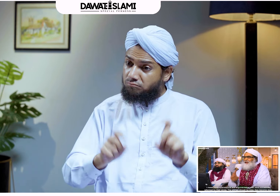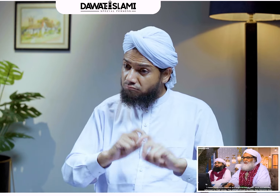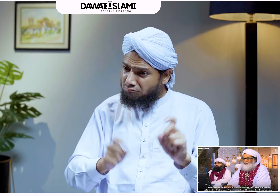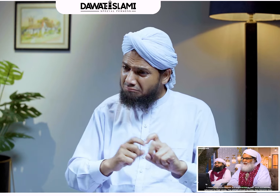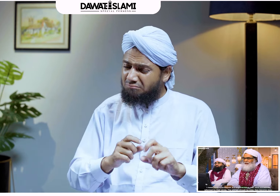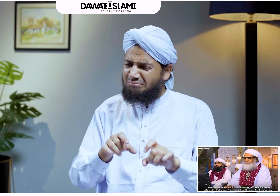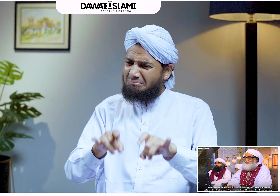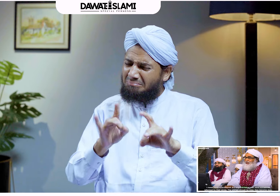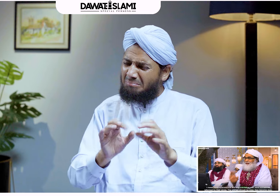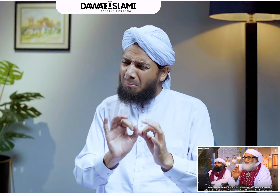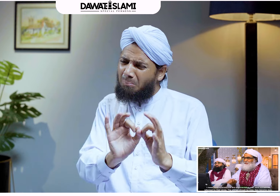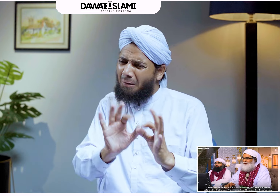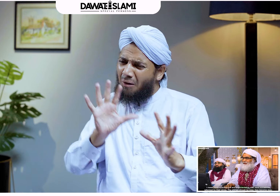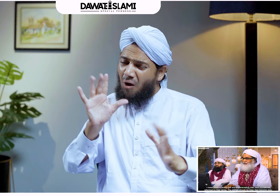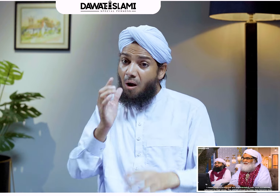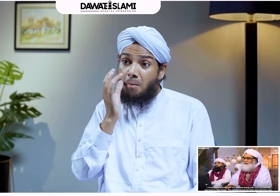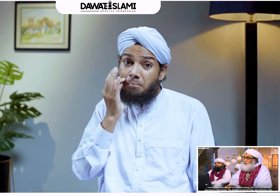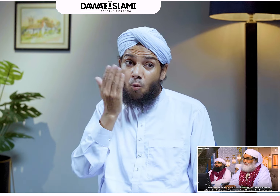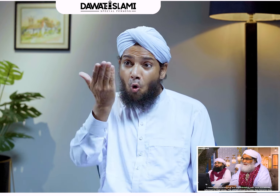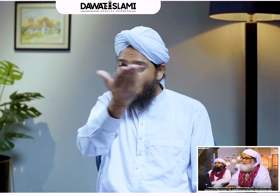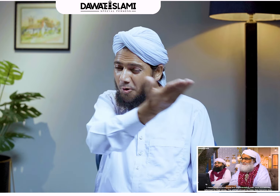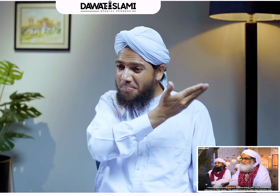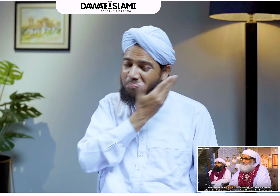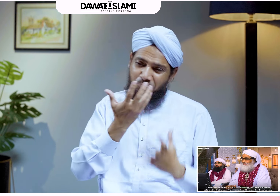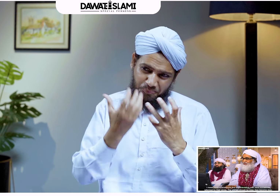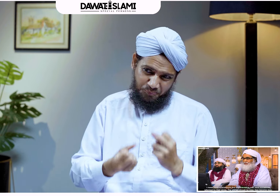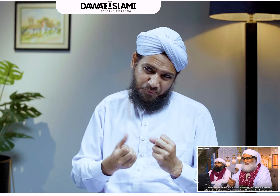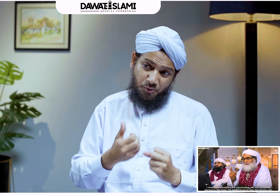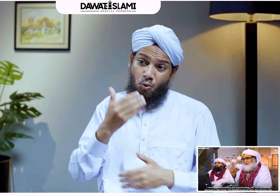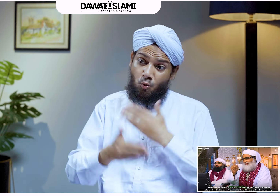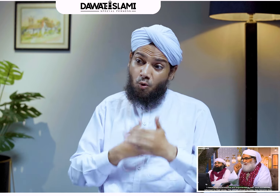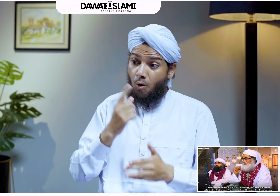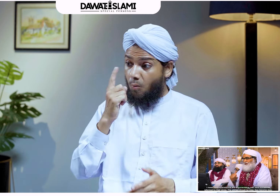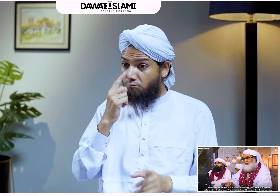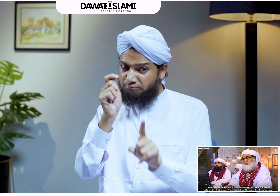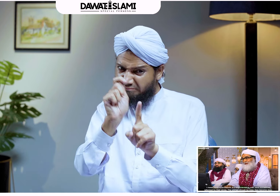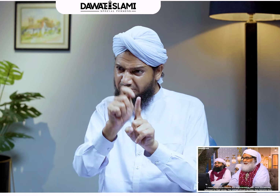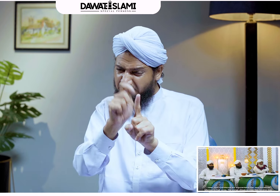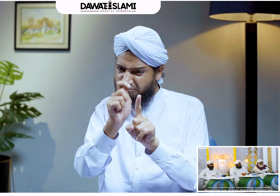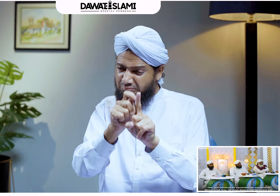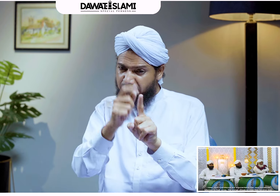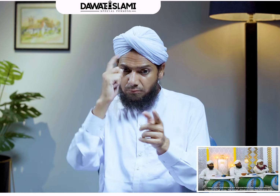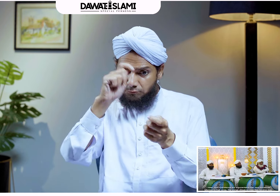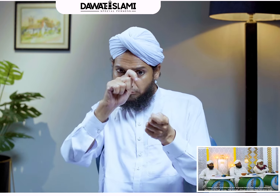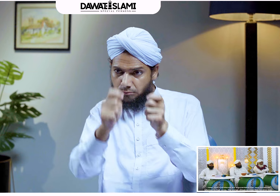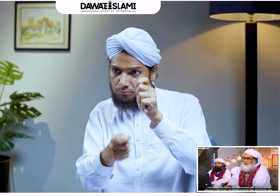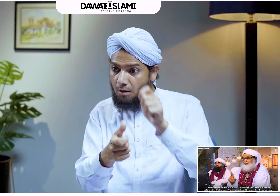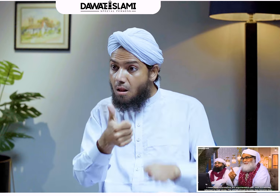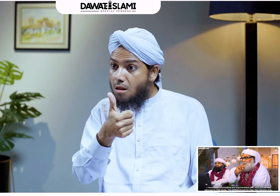لڑاکے اور پھڈے باز قسم کے نوجوان, ان کو بعض اوقات عورتوں نے سیٹ کر لیا. سمجھدار